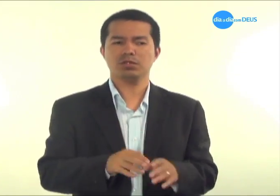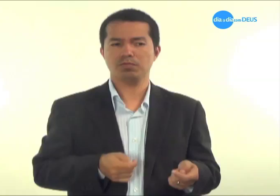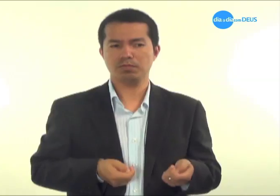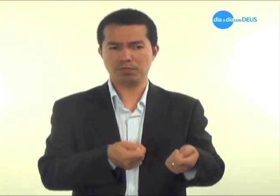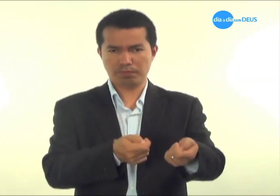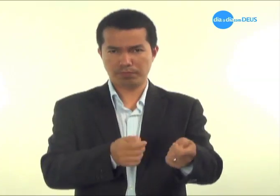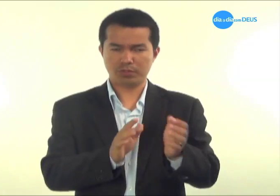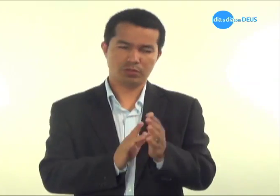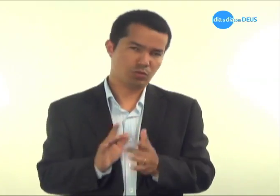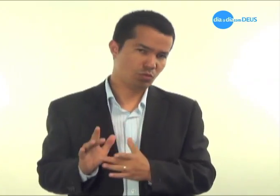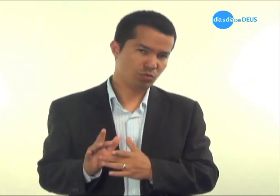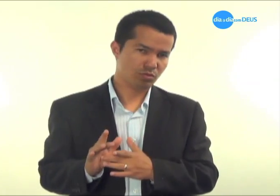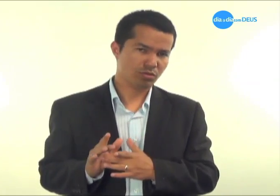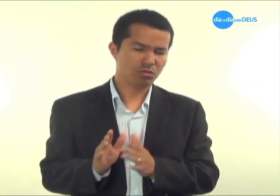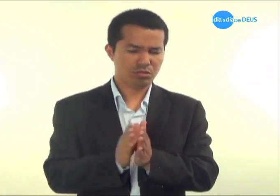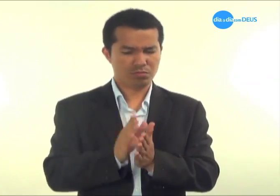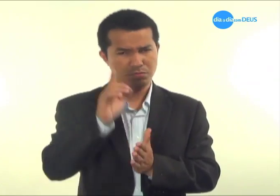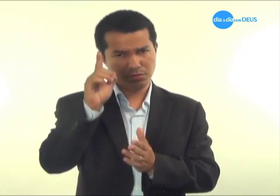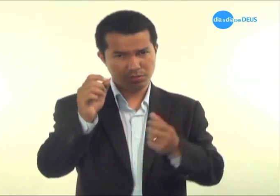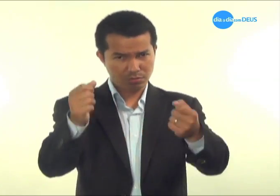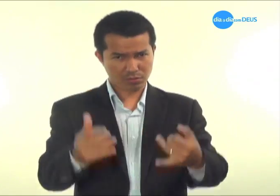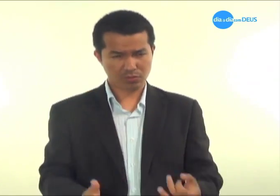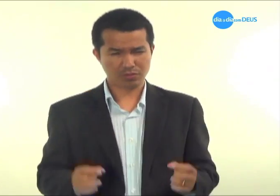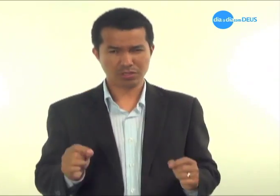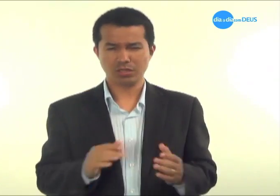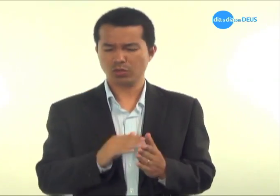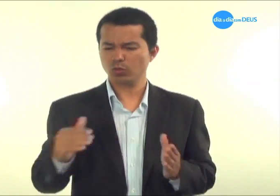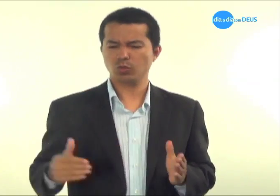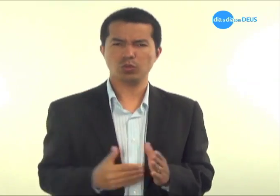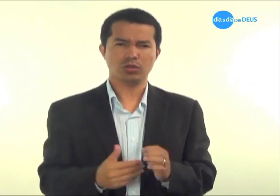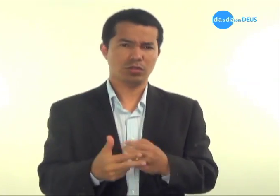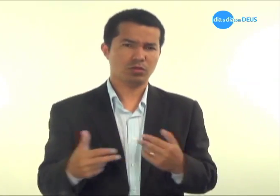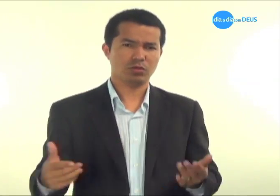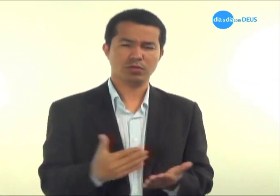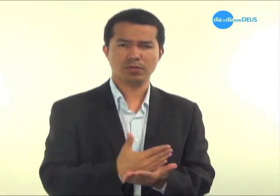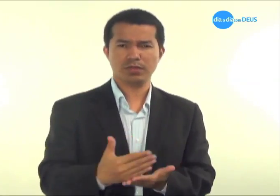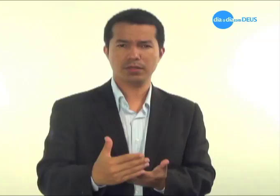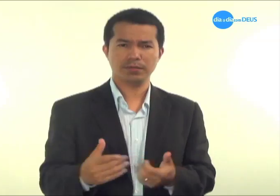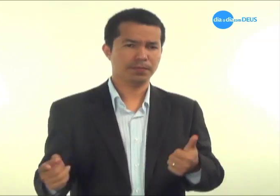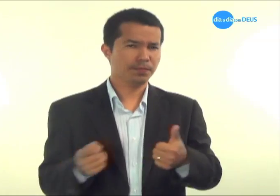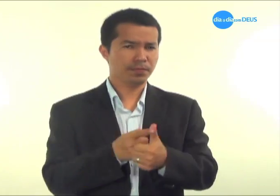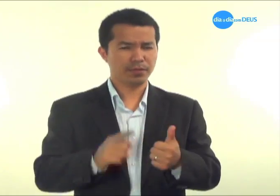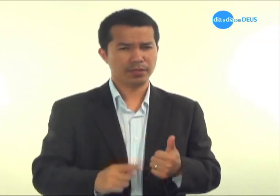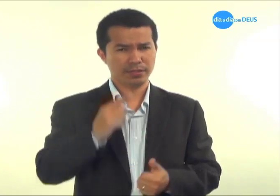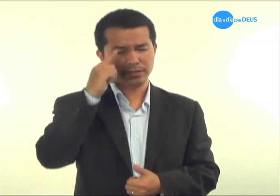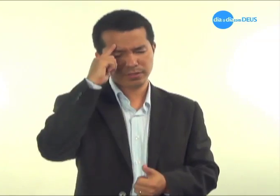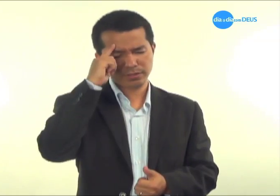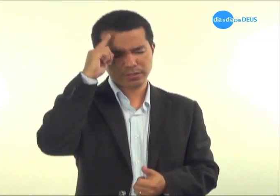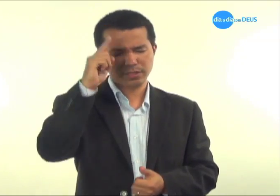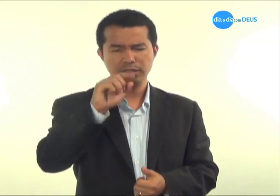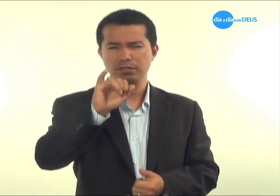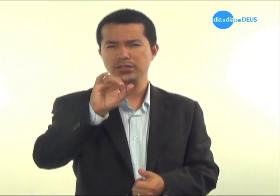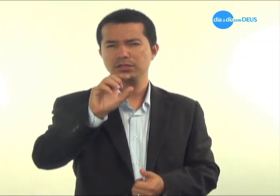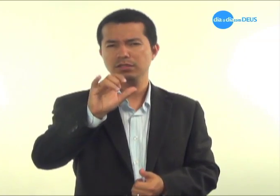começou com uma ideia. Tudo começou com um pensamento. Sabe